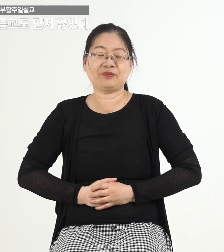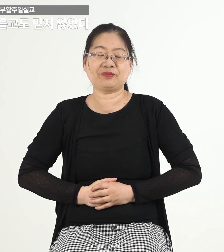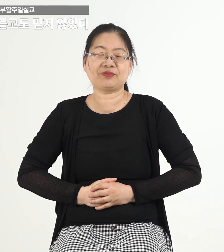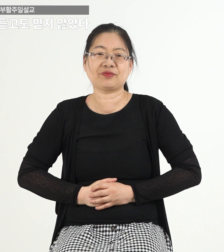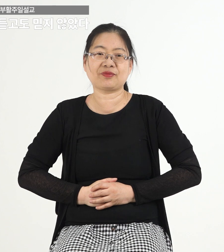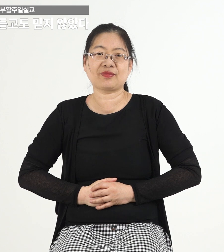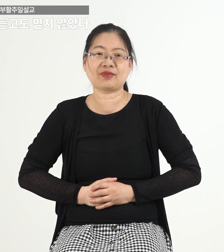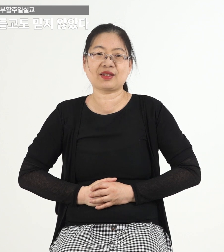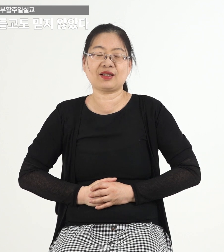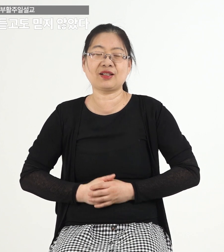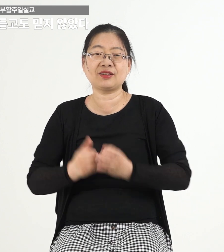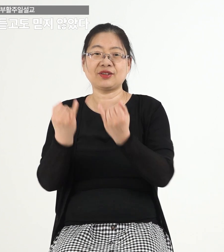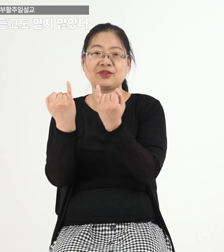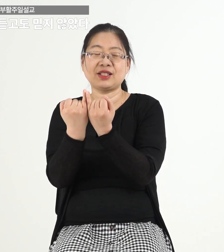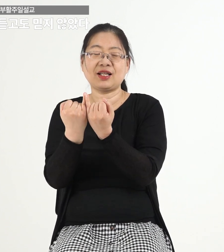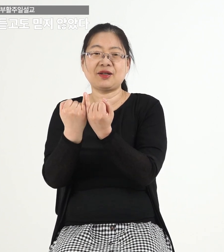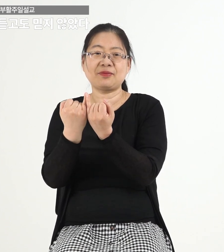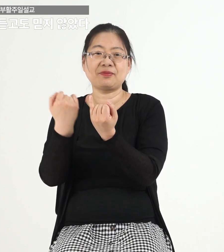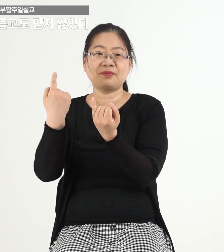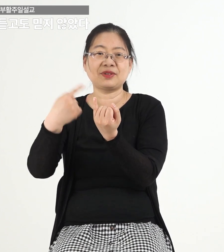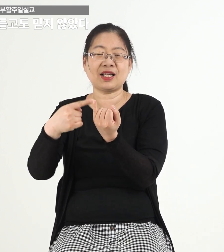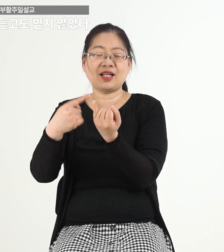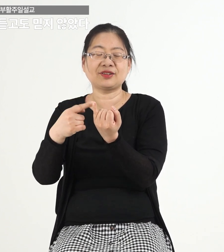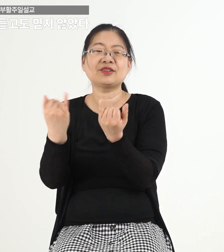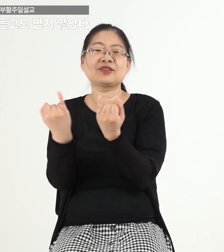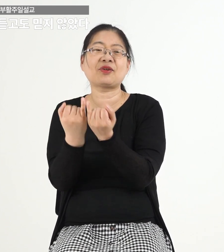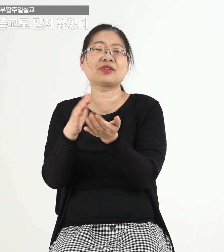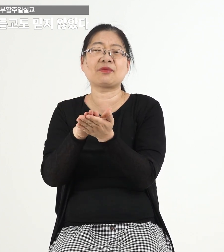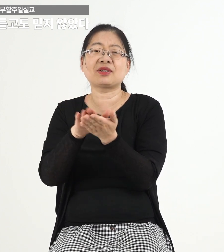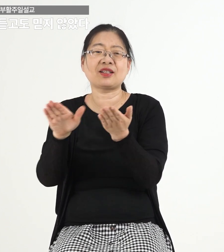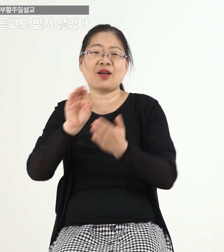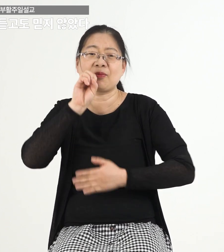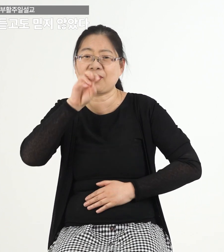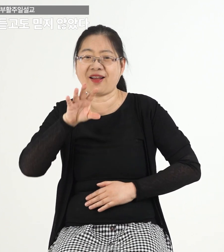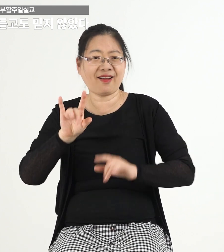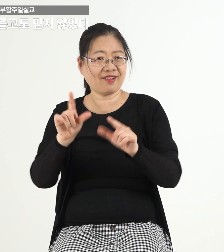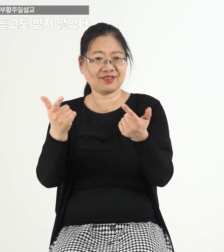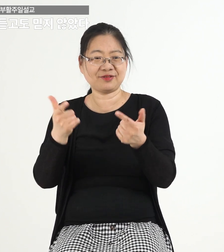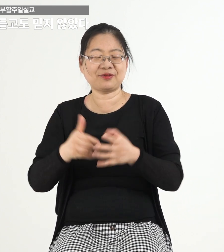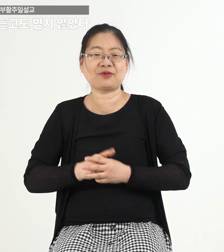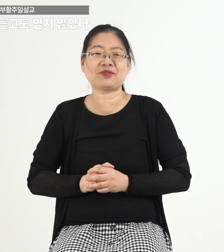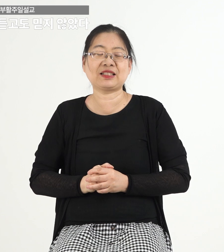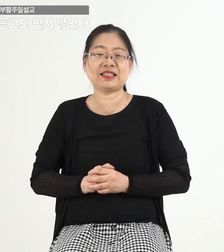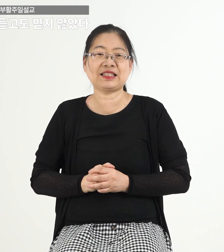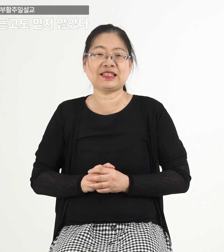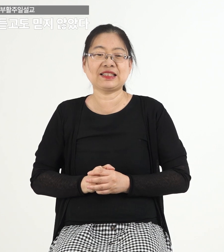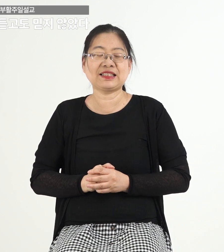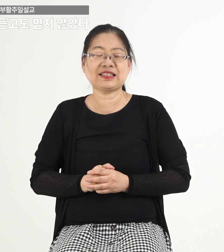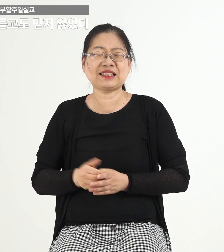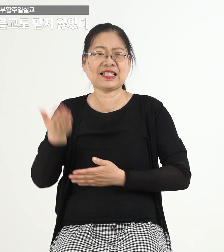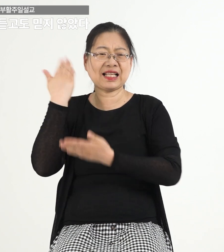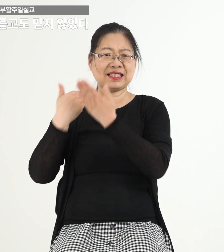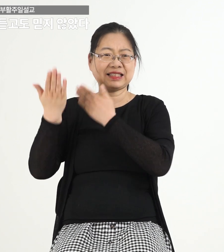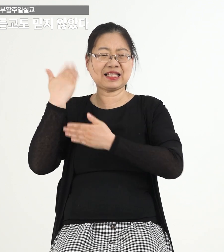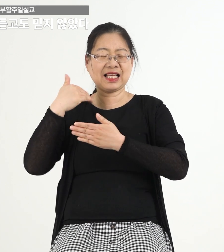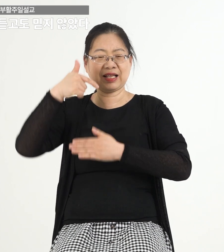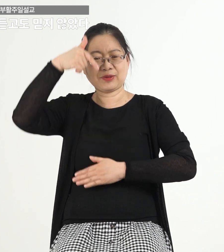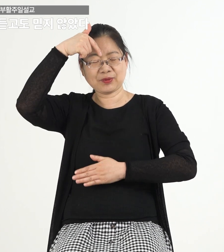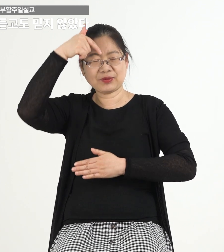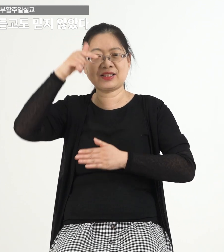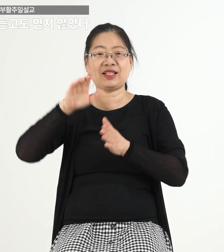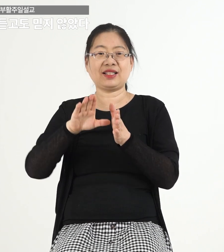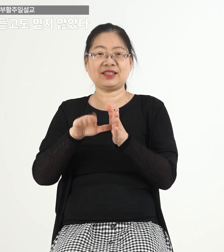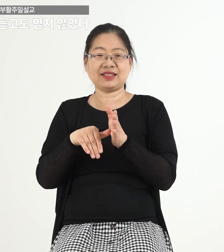여자를 비하하는 차원의 여자입니다 이렇게 말하는 게 아니고 당시 고대